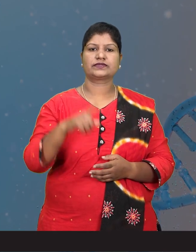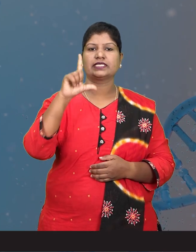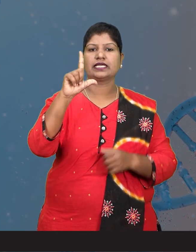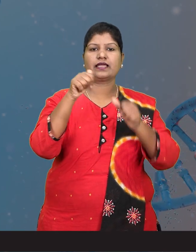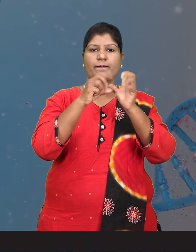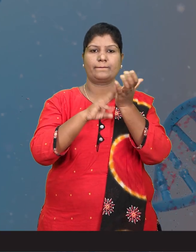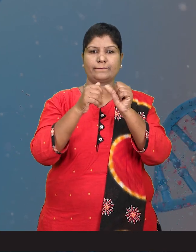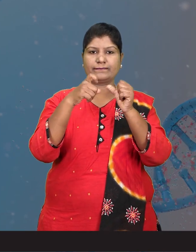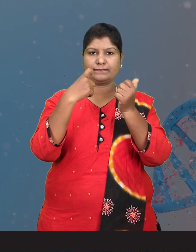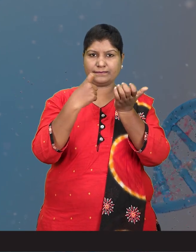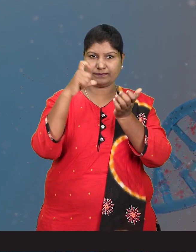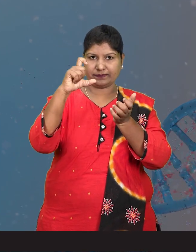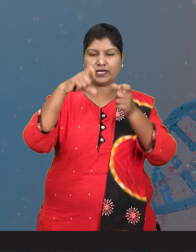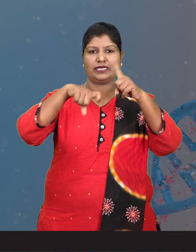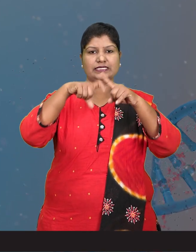लैमार्कवाद,